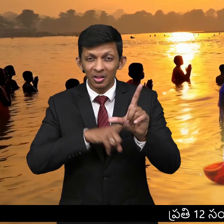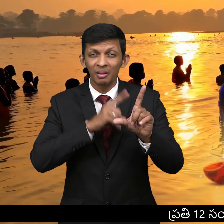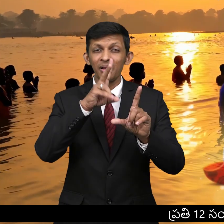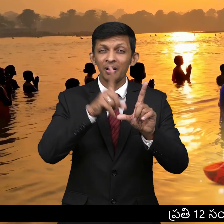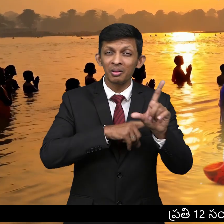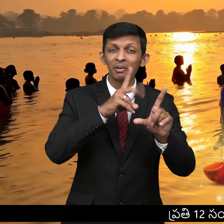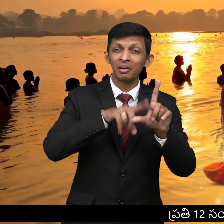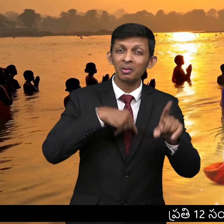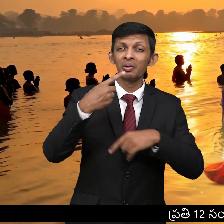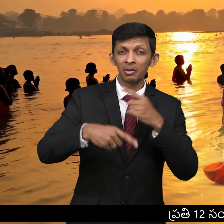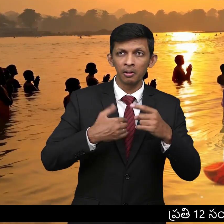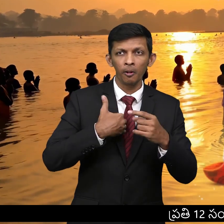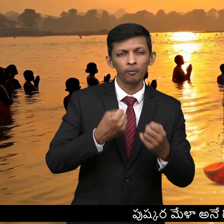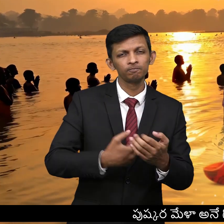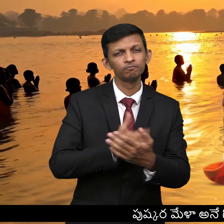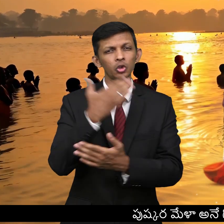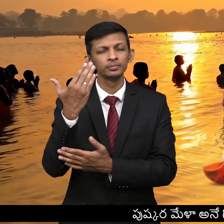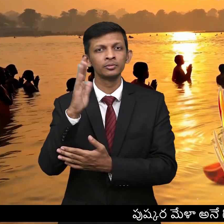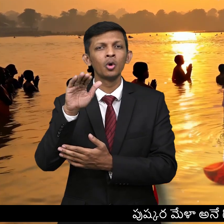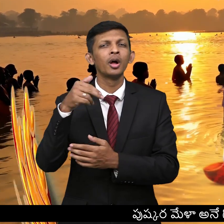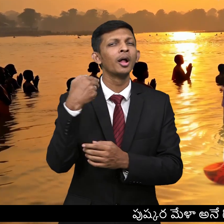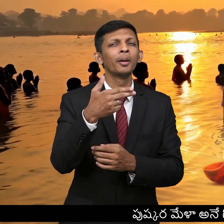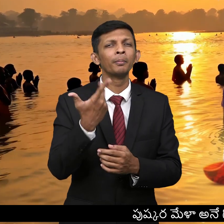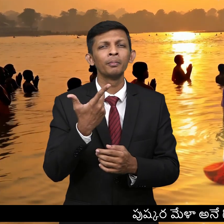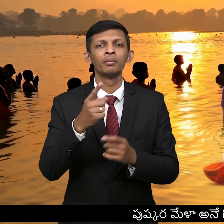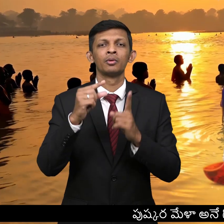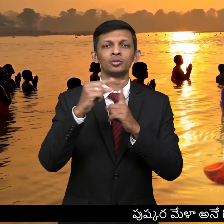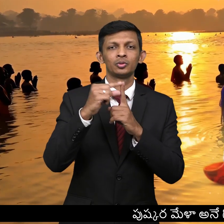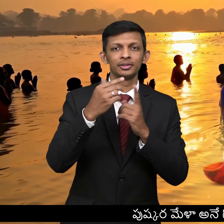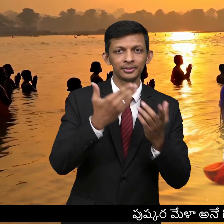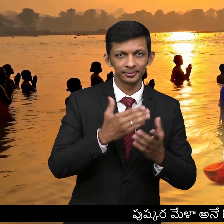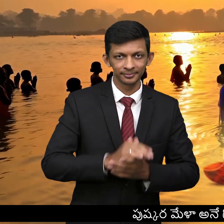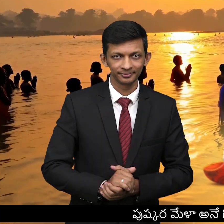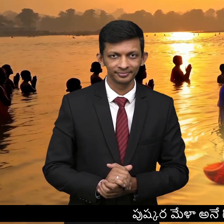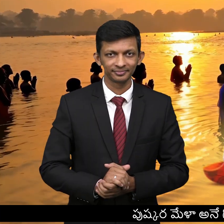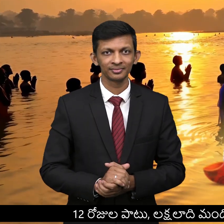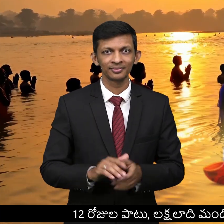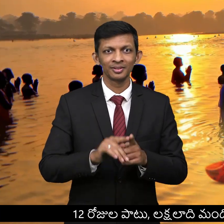ప్రతి 12 సంవత్సరాలకు ఒకసారి పుష్కర మేళ అనే గొప్ప ఉత్సవం జరుగుతుంది.